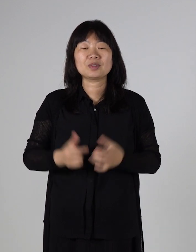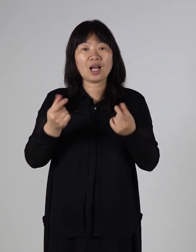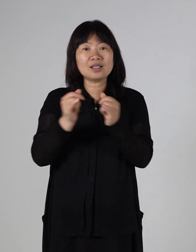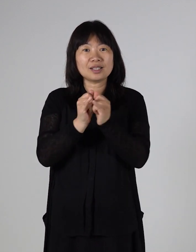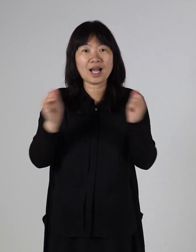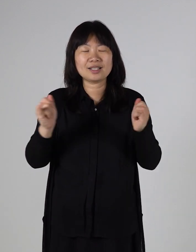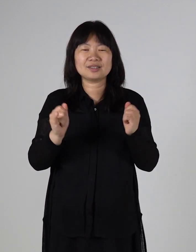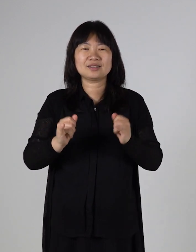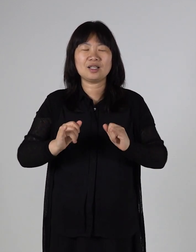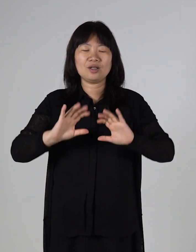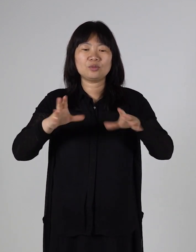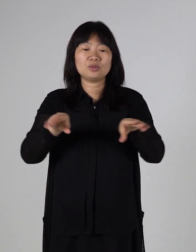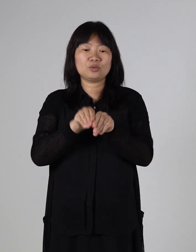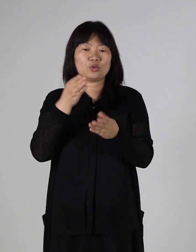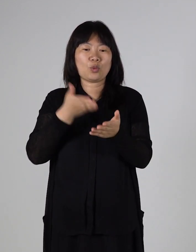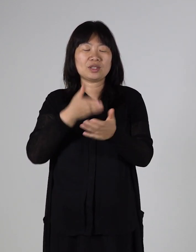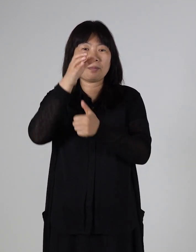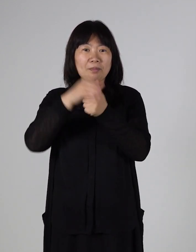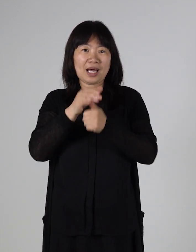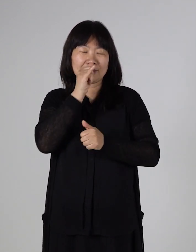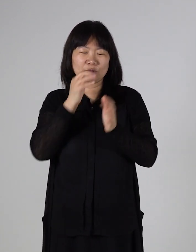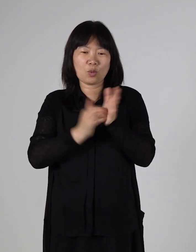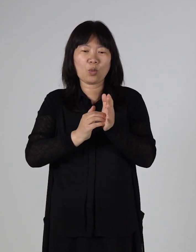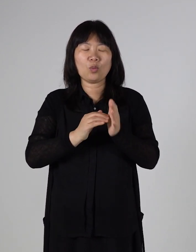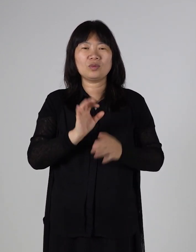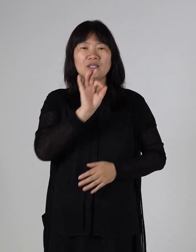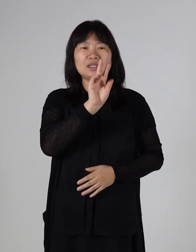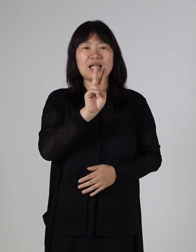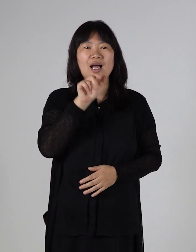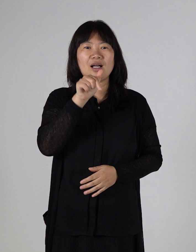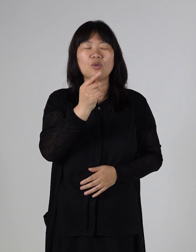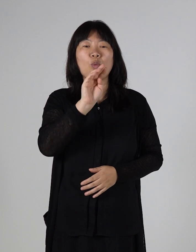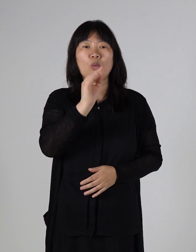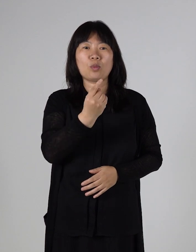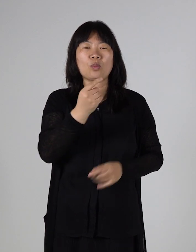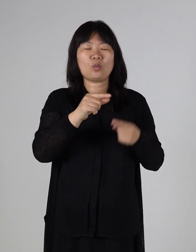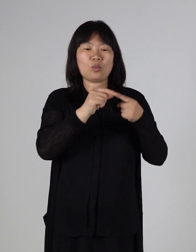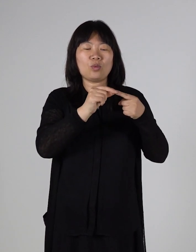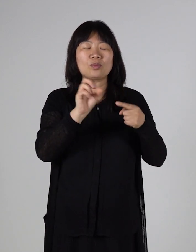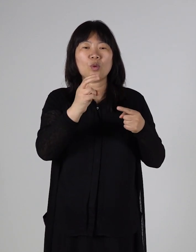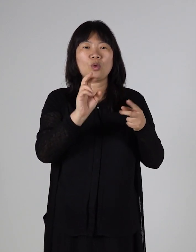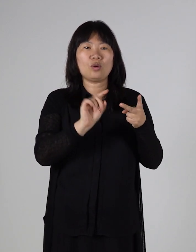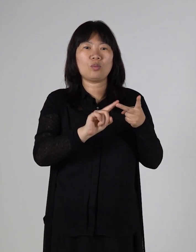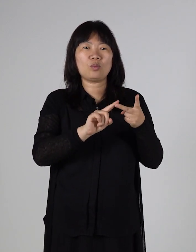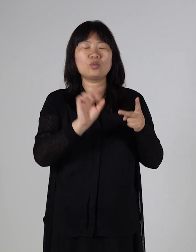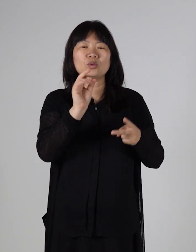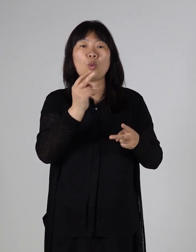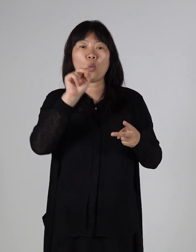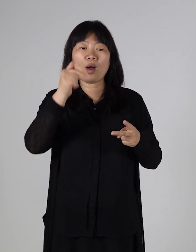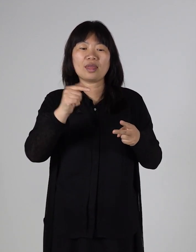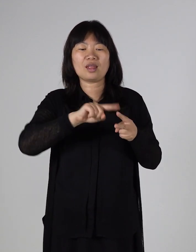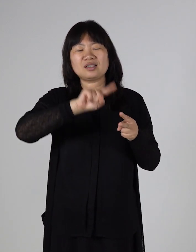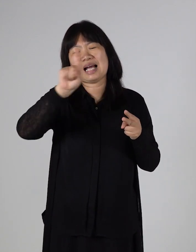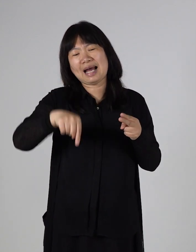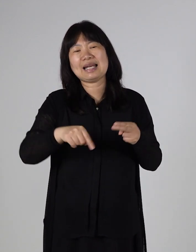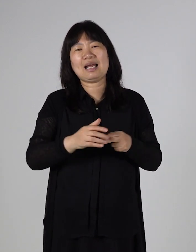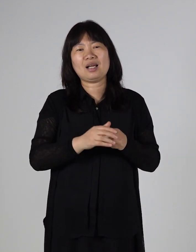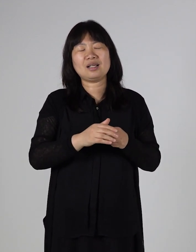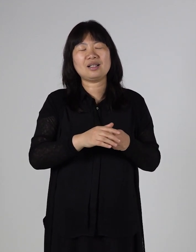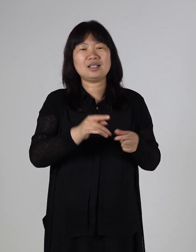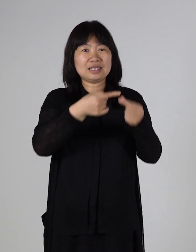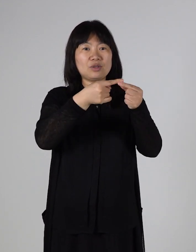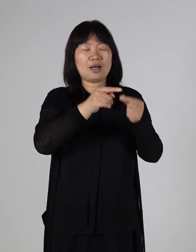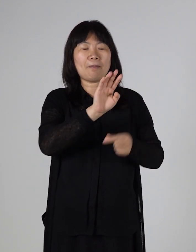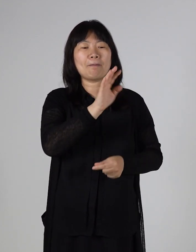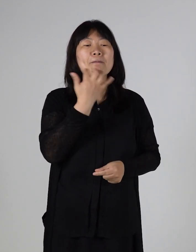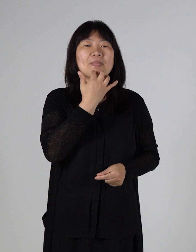사람이 국무총리가 될 거고, 야고보와 요한 너희들은 저 그 아래 장관급은 될 거야.